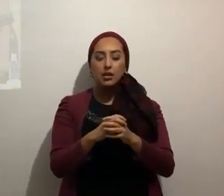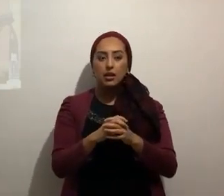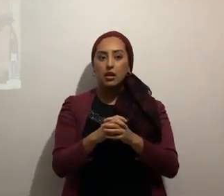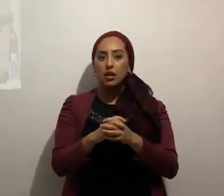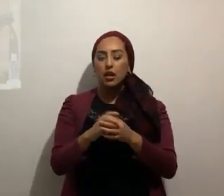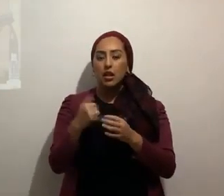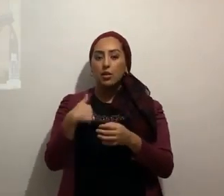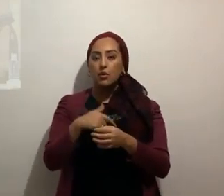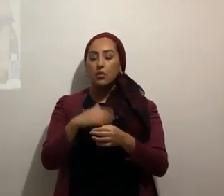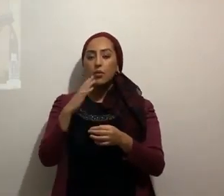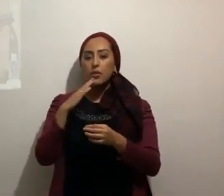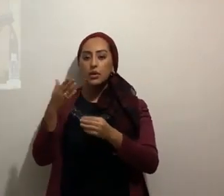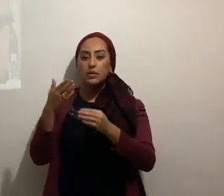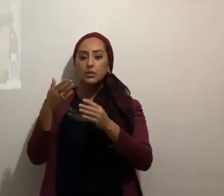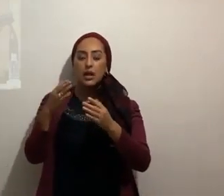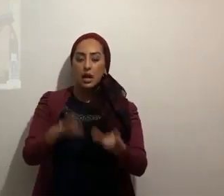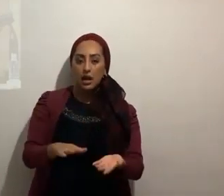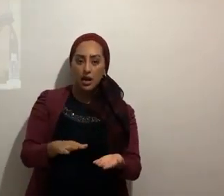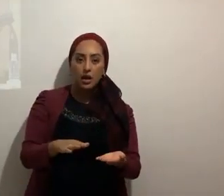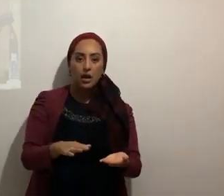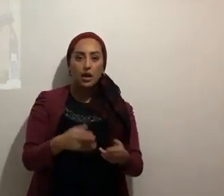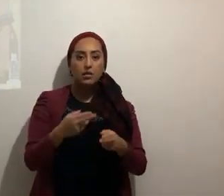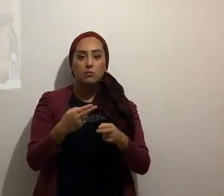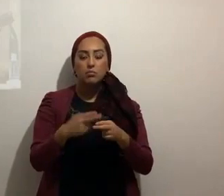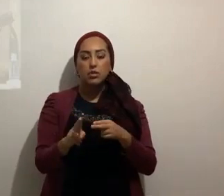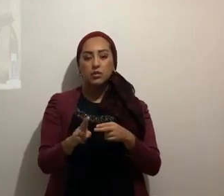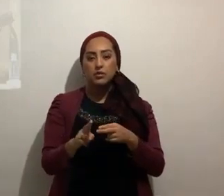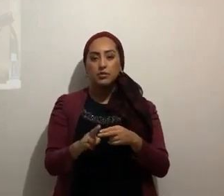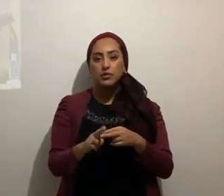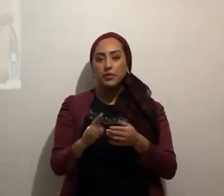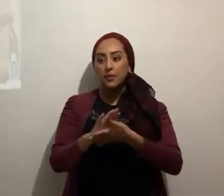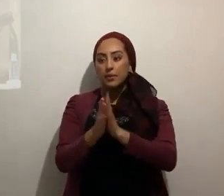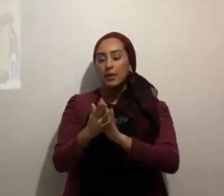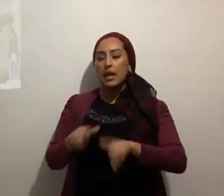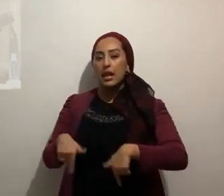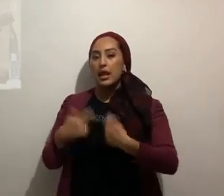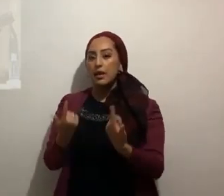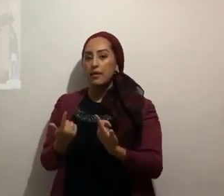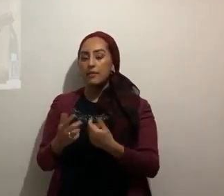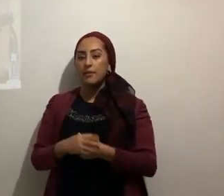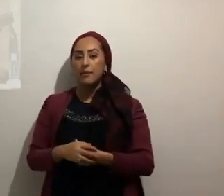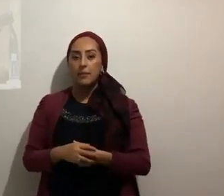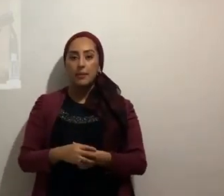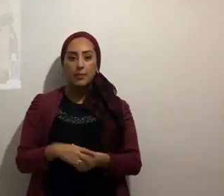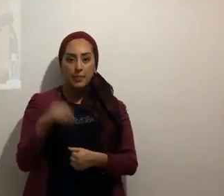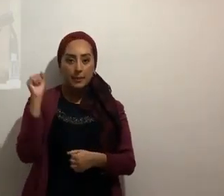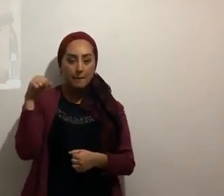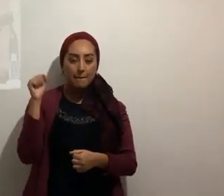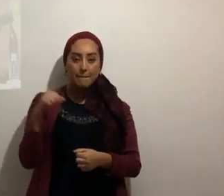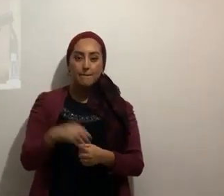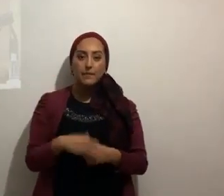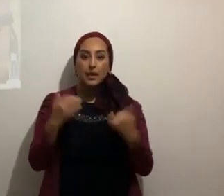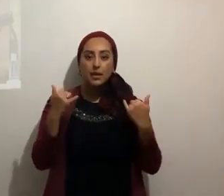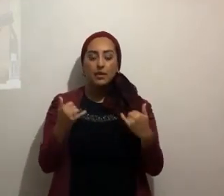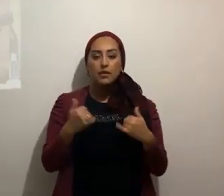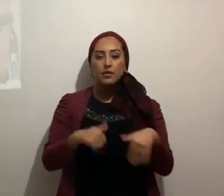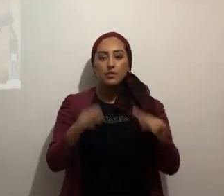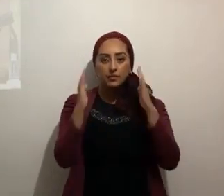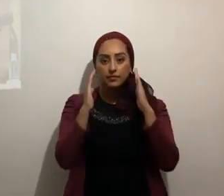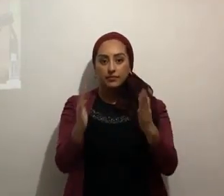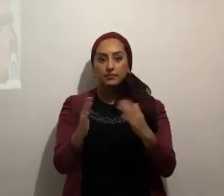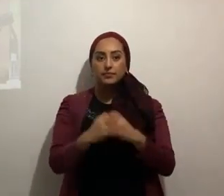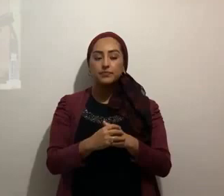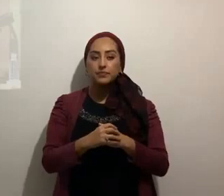de que moriremos, de muerte, de pasajeros, por vida. ¿De acuerdo? Ahora, mucha